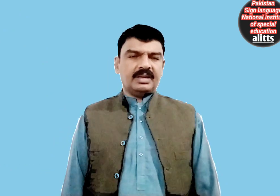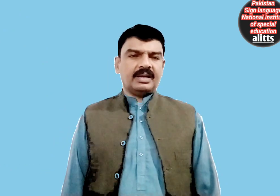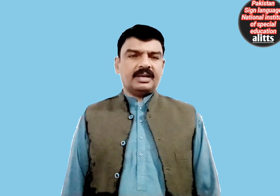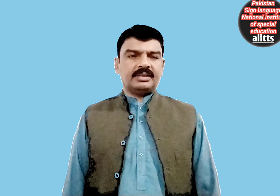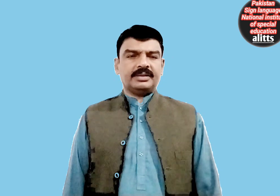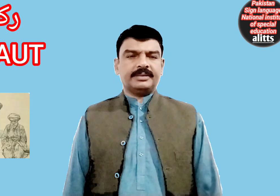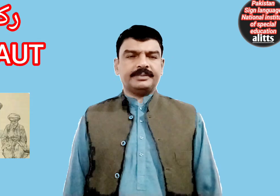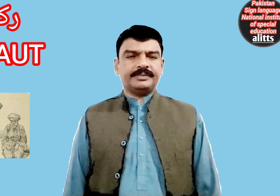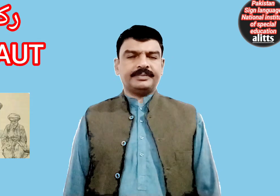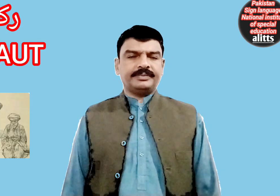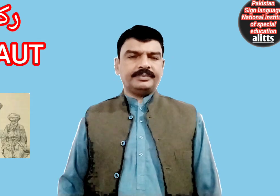रकत,